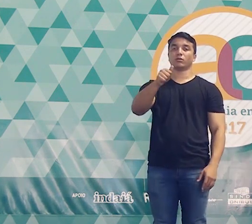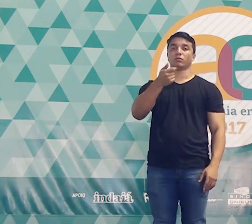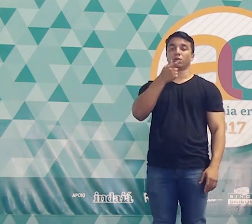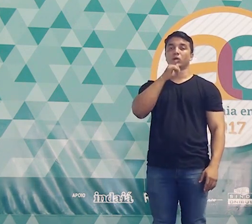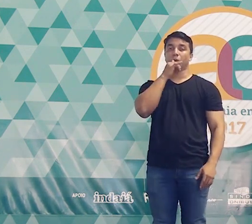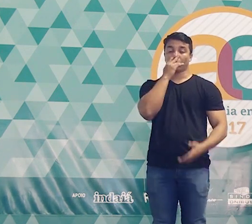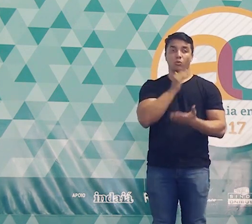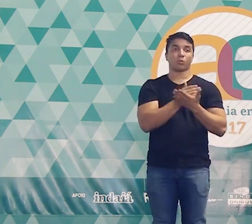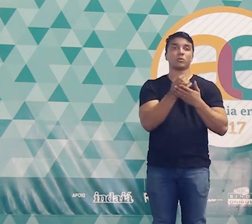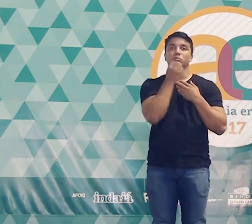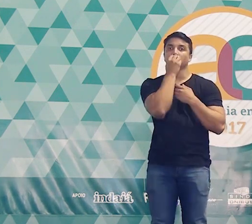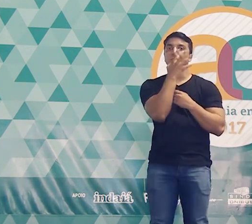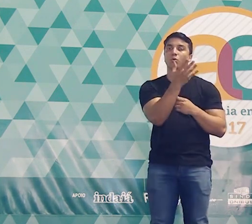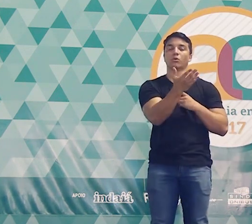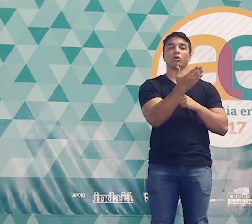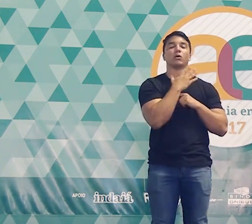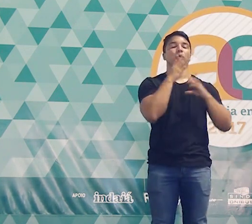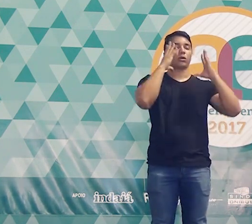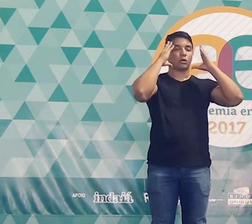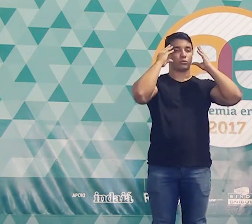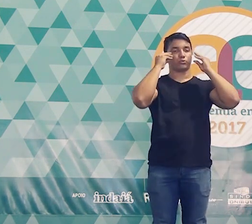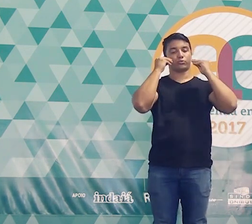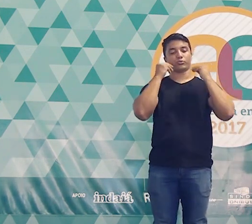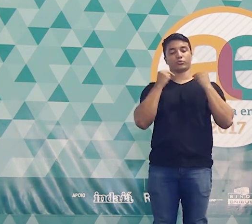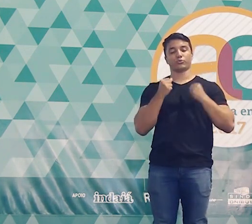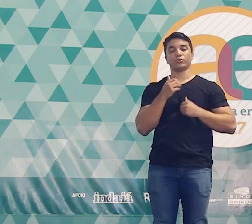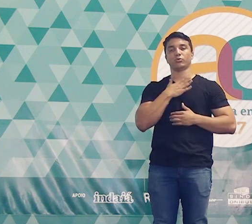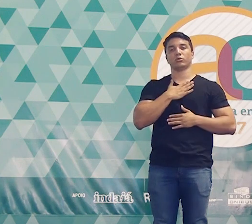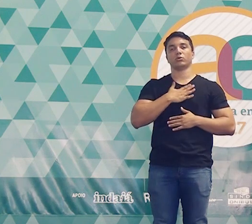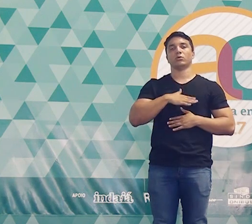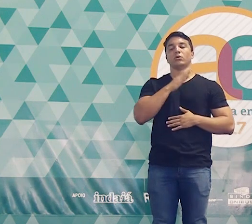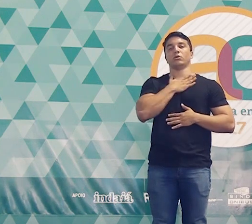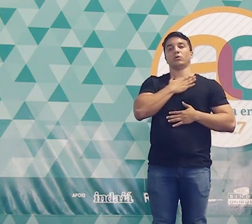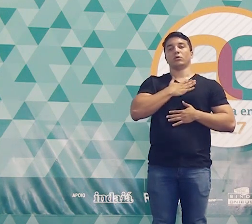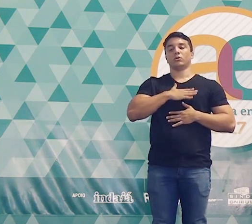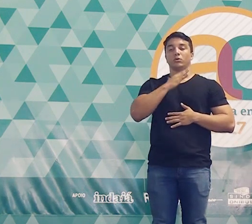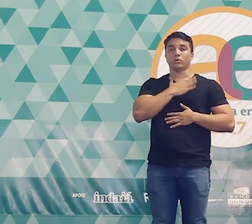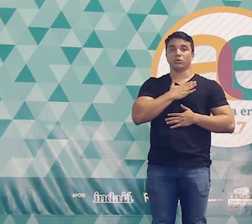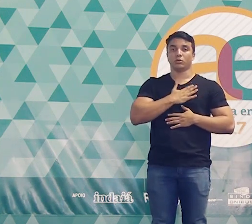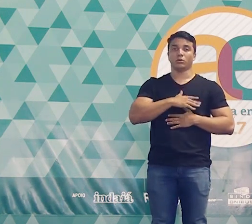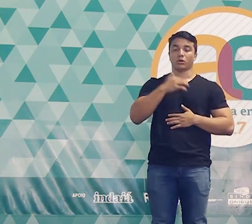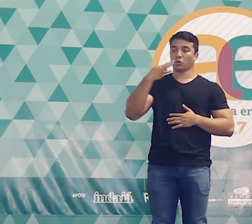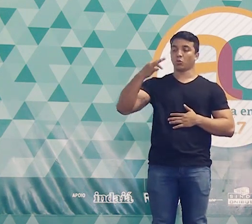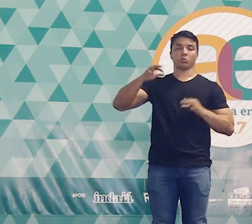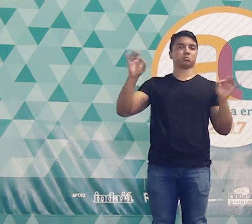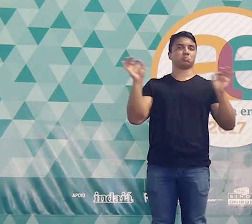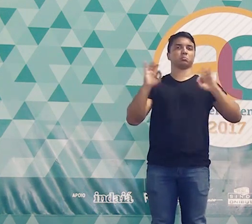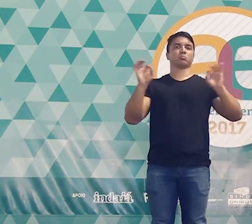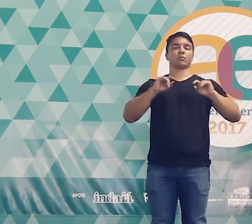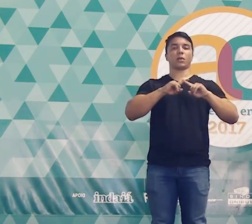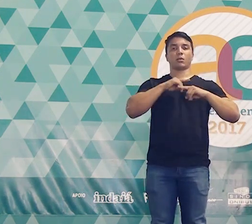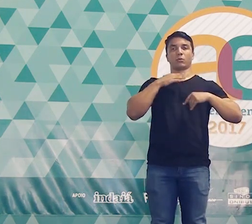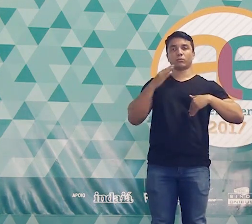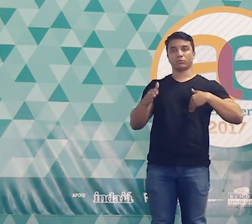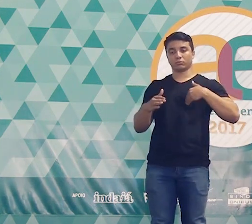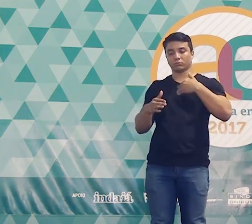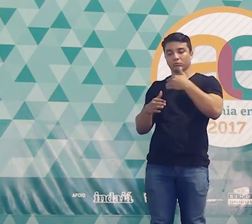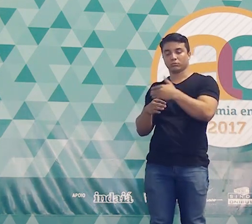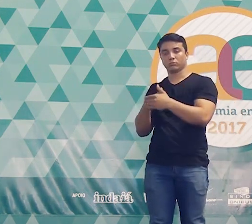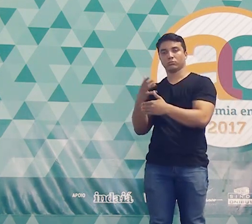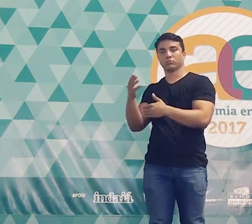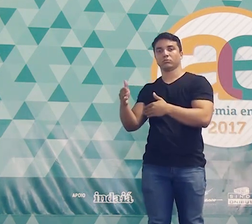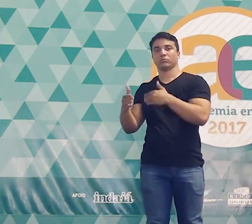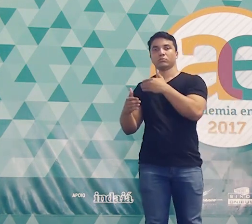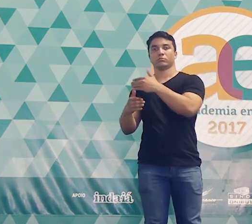no começo é ótima. Ela dá uma acalmada na pessoa, a pessoa não sente dor, mas com o tempo você